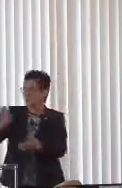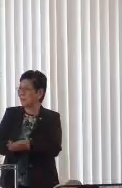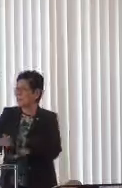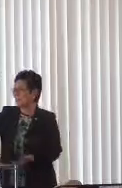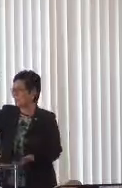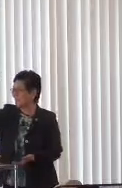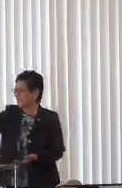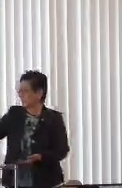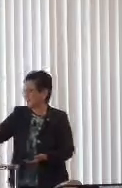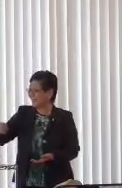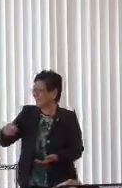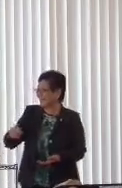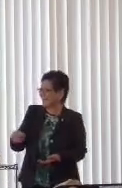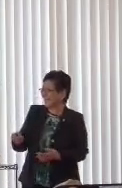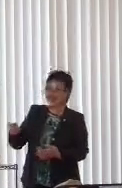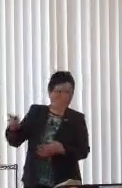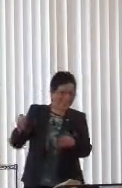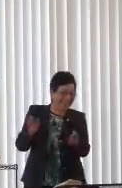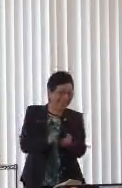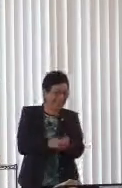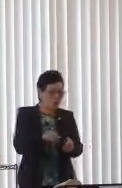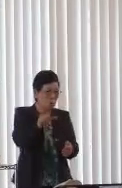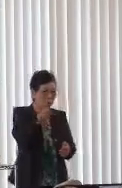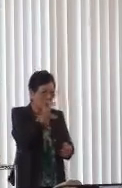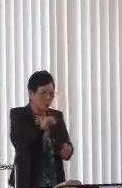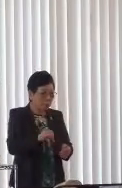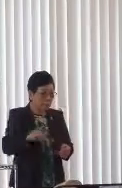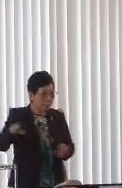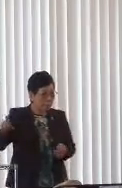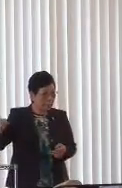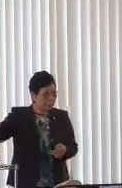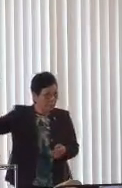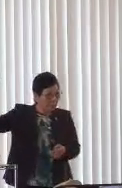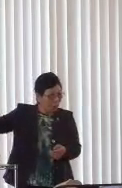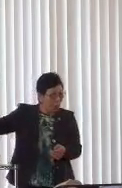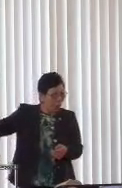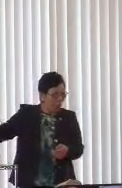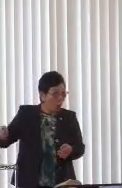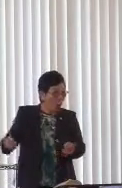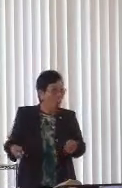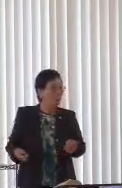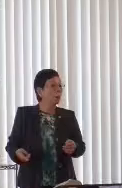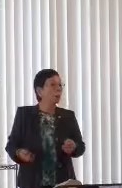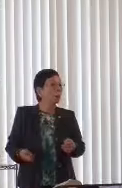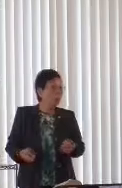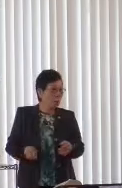5万円って言った瞬間になんかみんななんかすごいものだなと思うんです。ダメですよ、物の価値を値段で決めちゃ